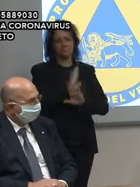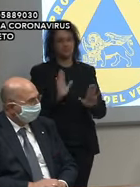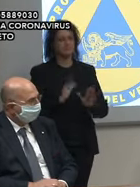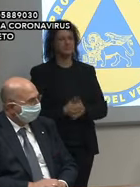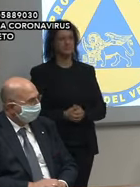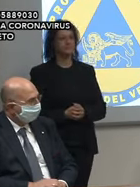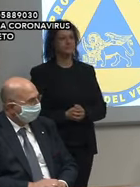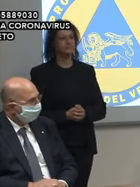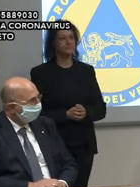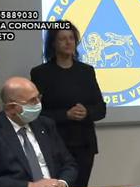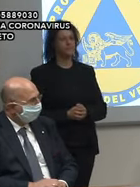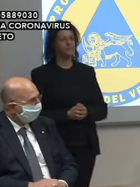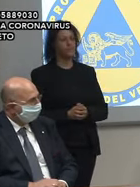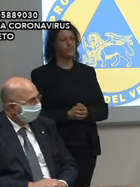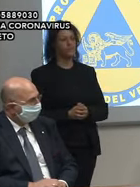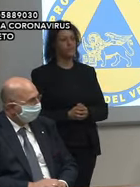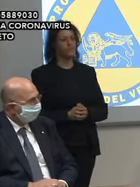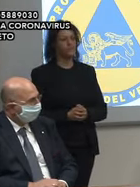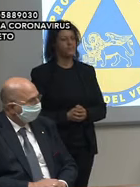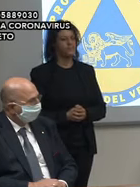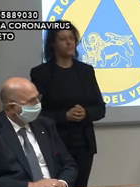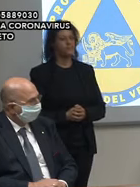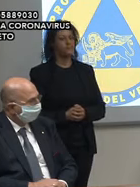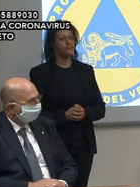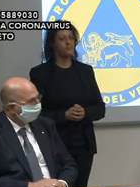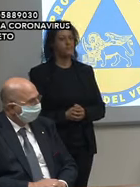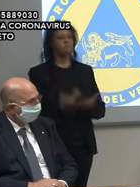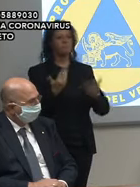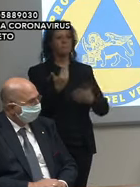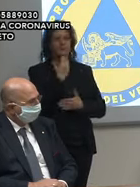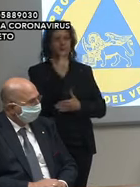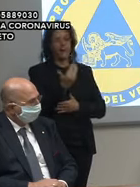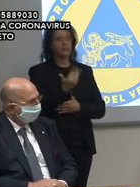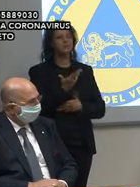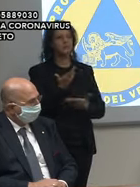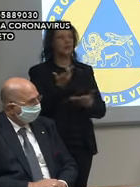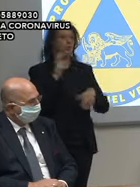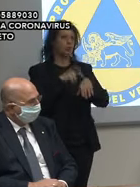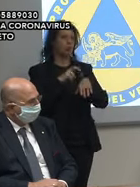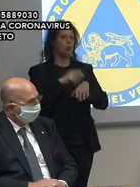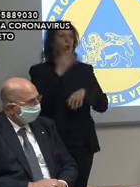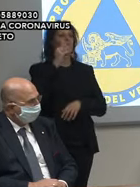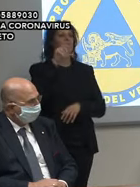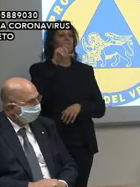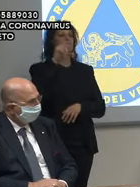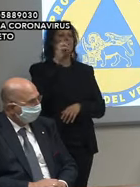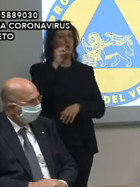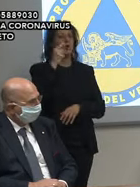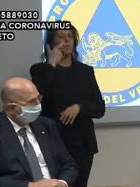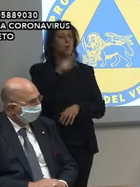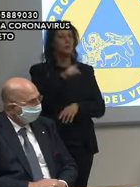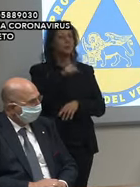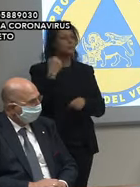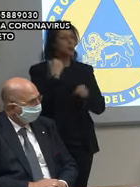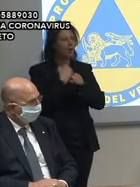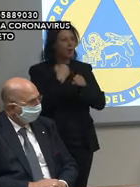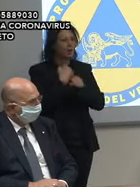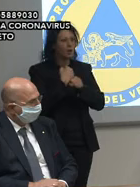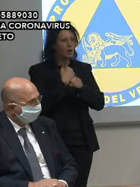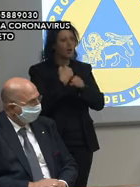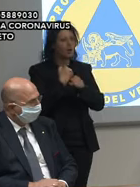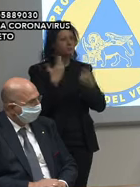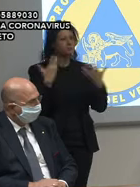Allora, vi devo dire, ringrazio intanto il tavolo, ringrazio principalmente il dottor Flor per il grande lavoro che ha fatto nel